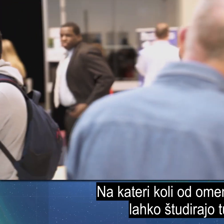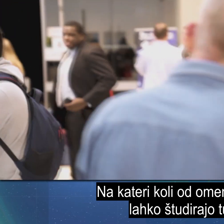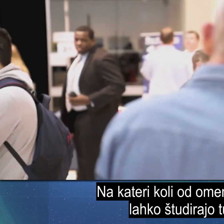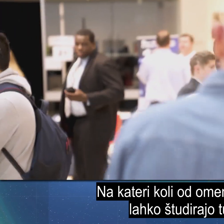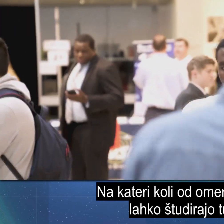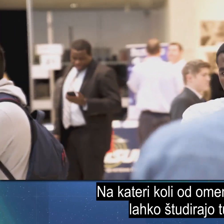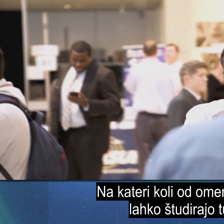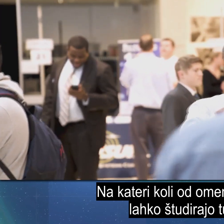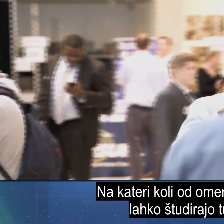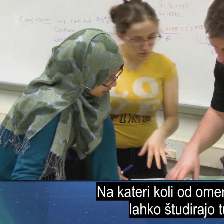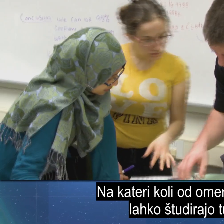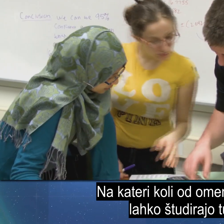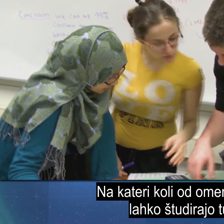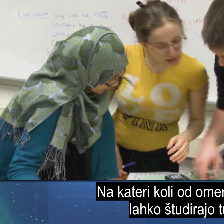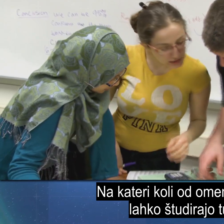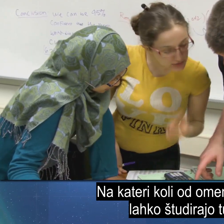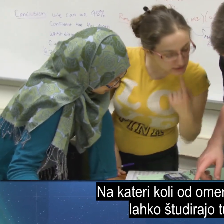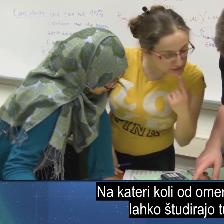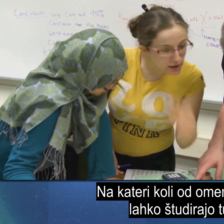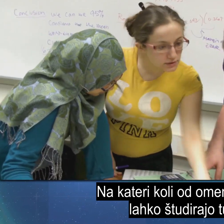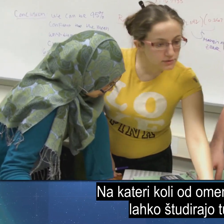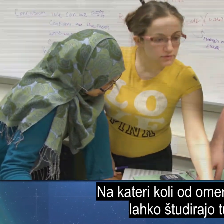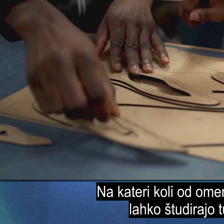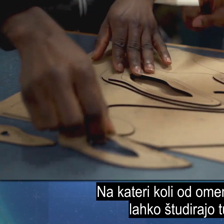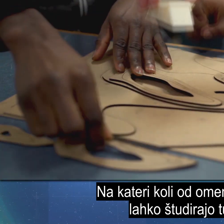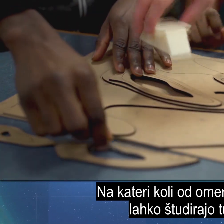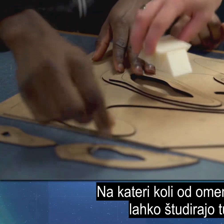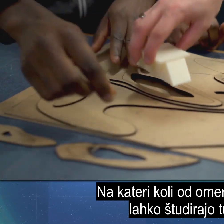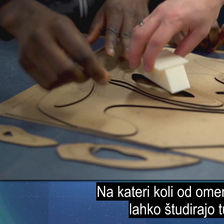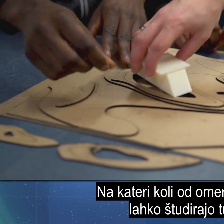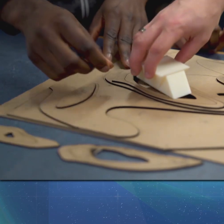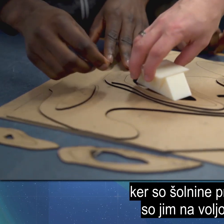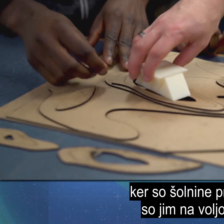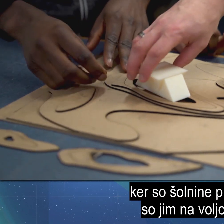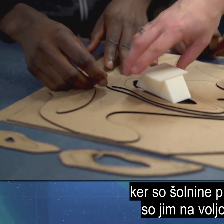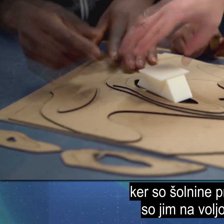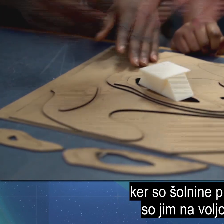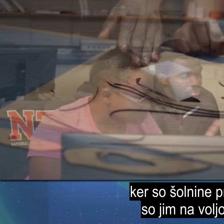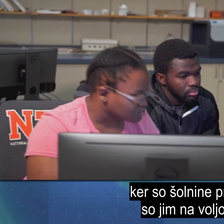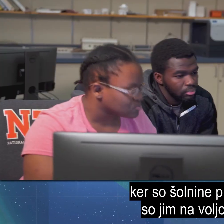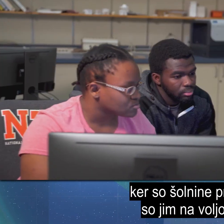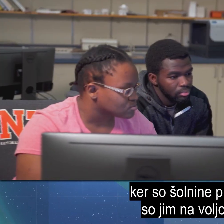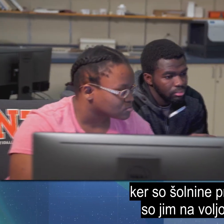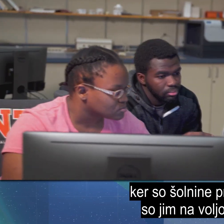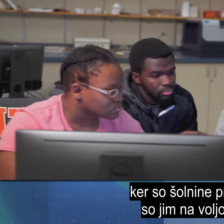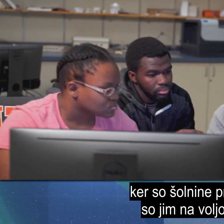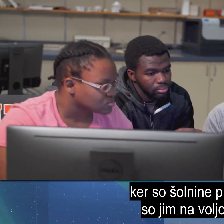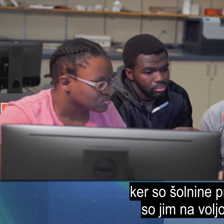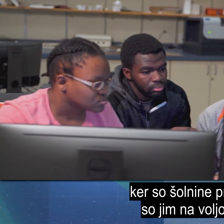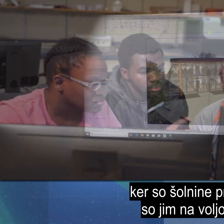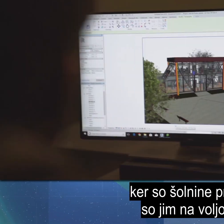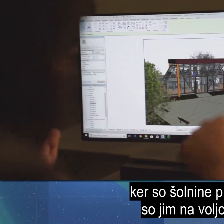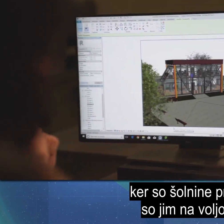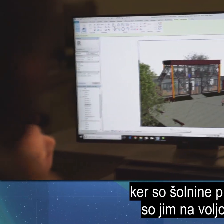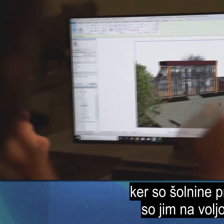Na katerikoli od omenjenih 3 univerz lahko študirajo tudi Slovenci, ker so šolnine precej visoke, so jim na voljo štipendije